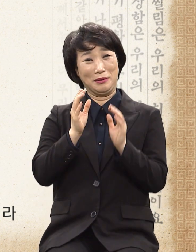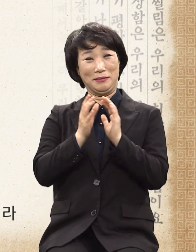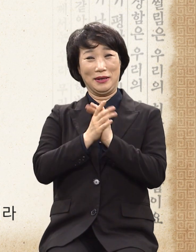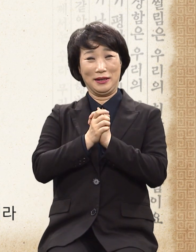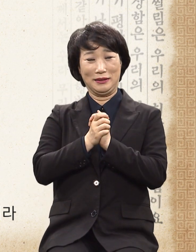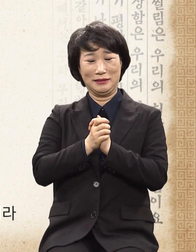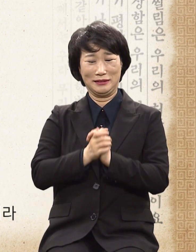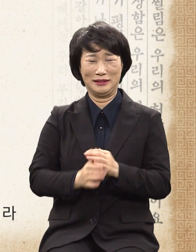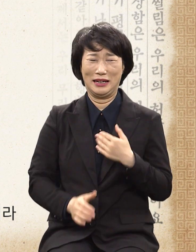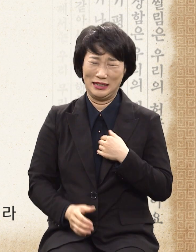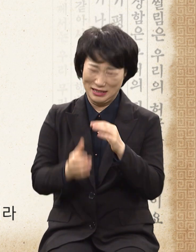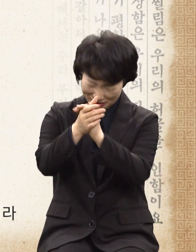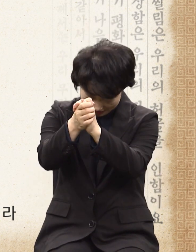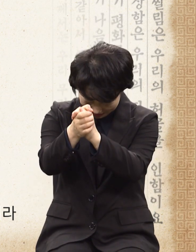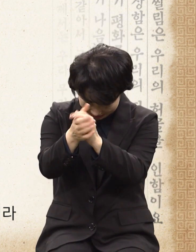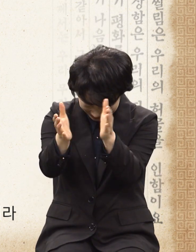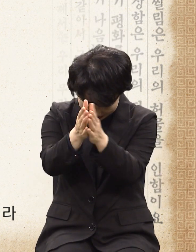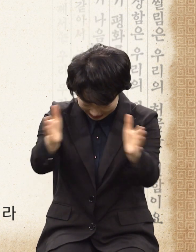주님,